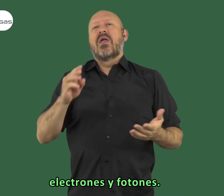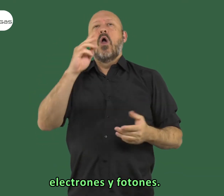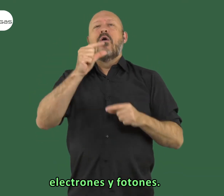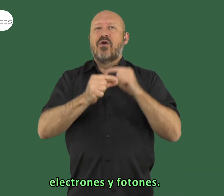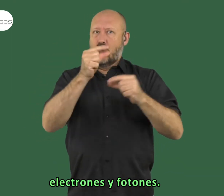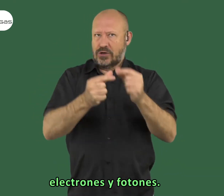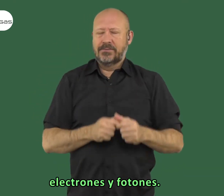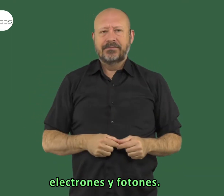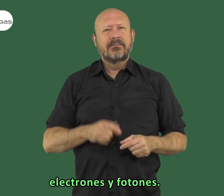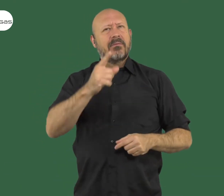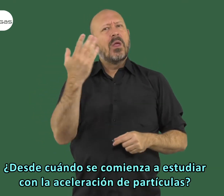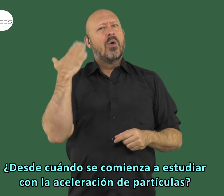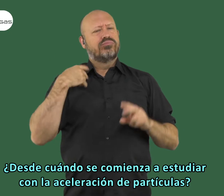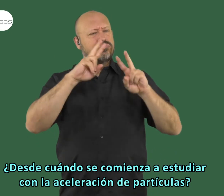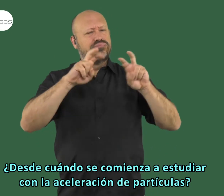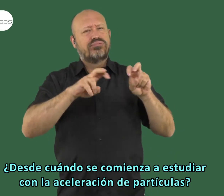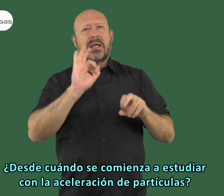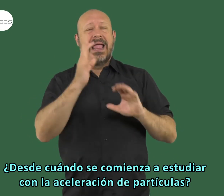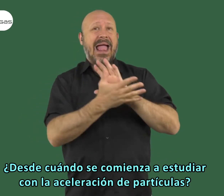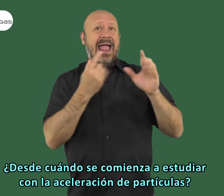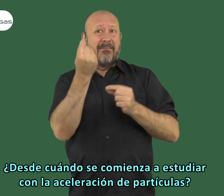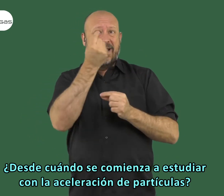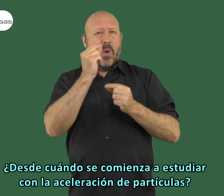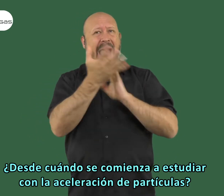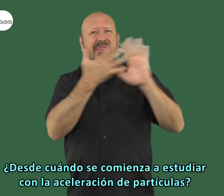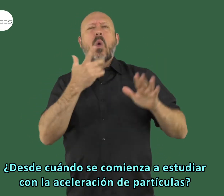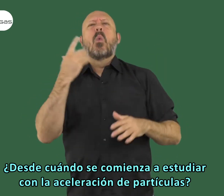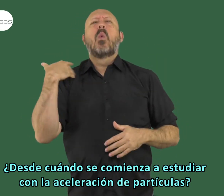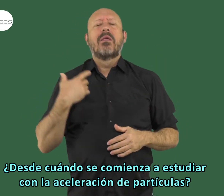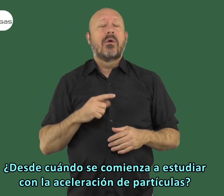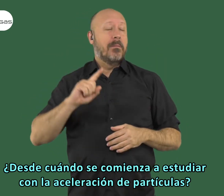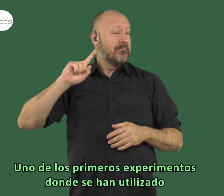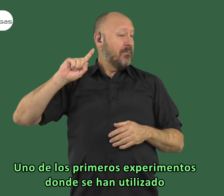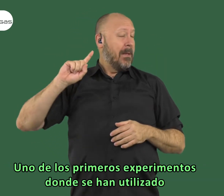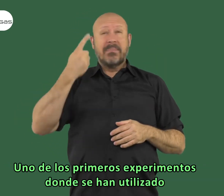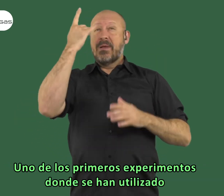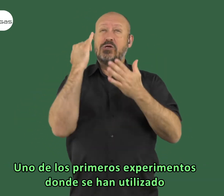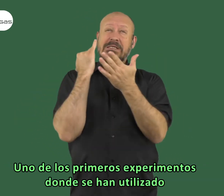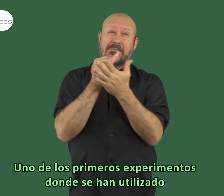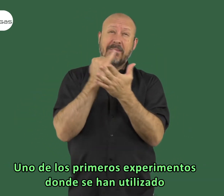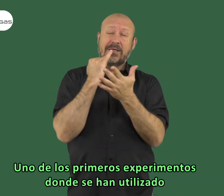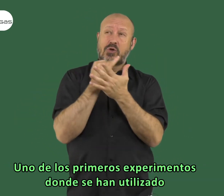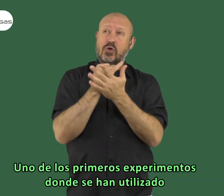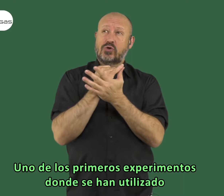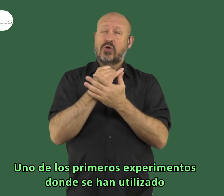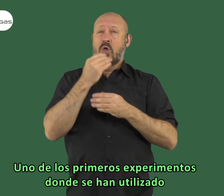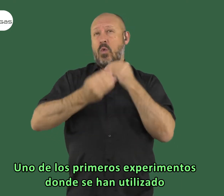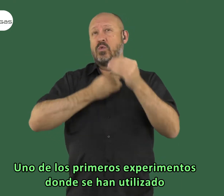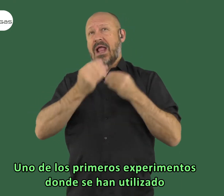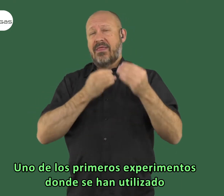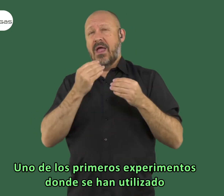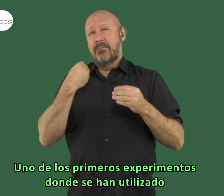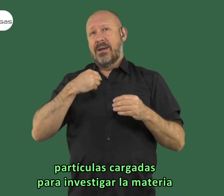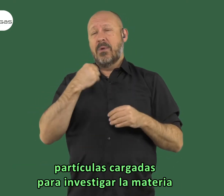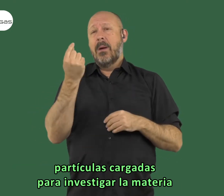se pueden generar fotones. ¿Desde cuándo se comienza a estudiar con la aceleración de partículas? Uno de los primeros experimentos donde